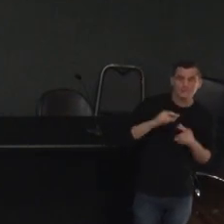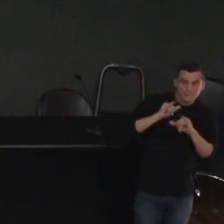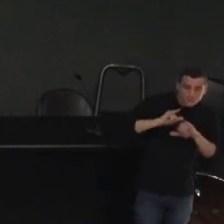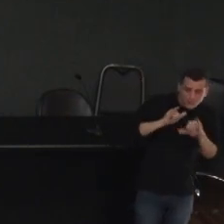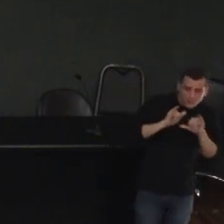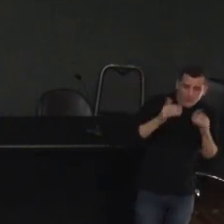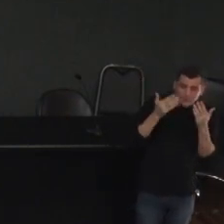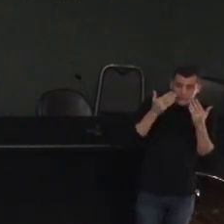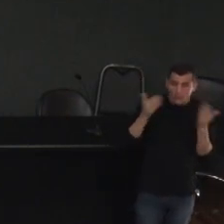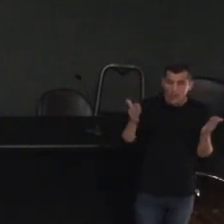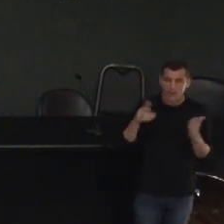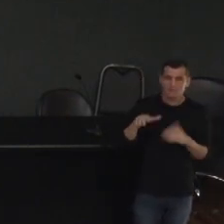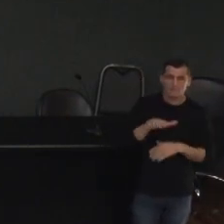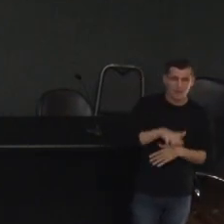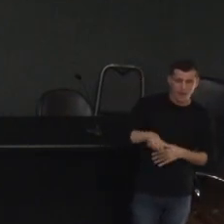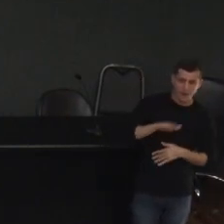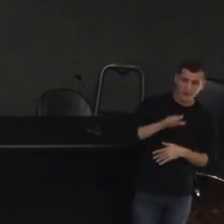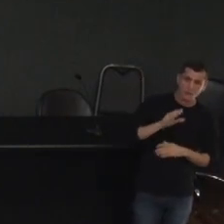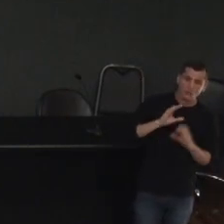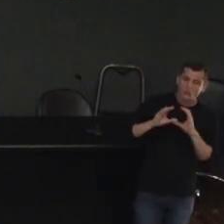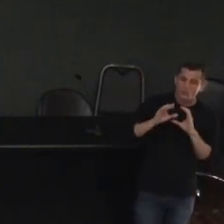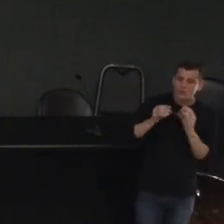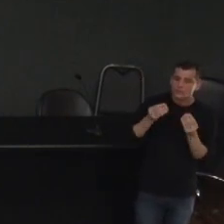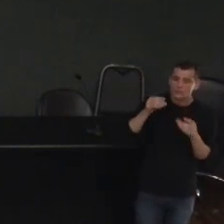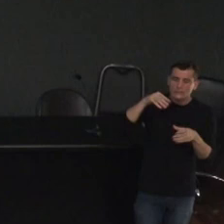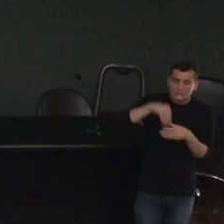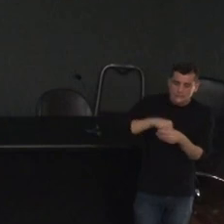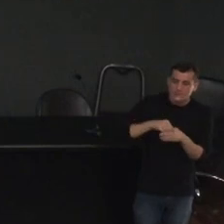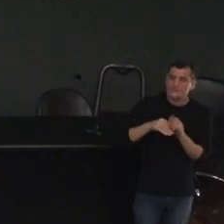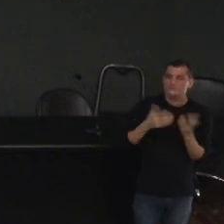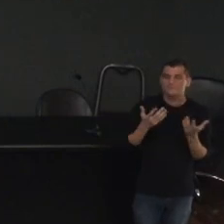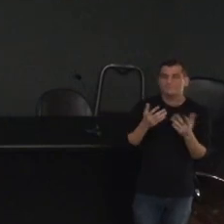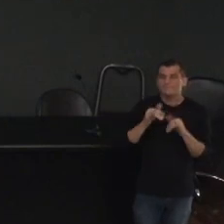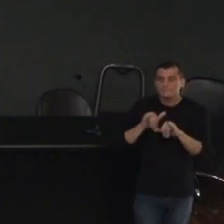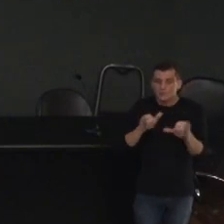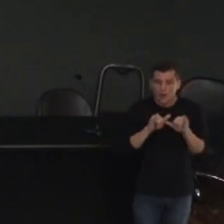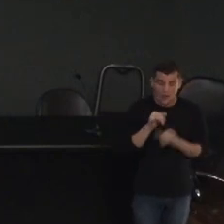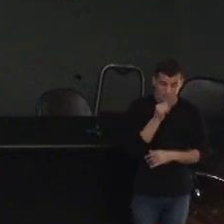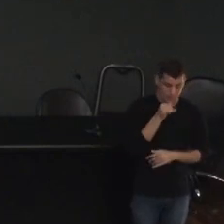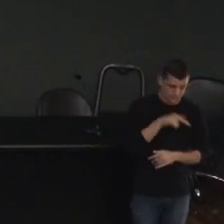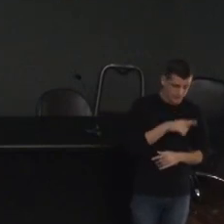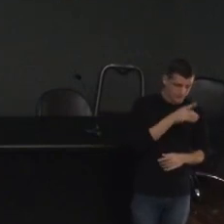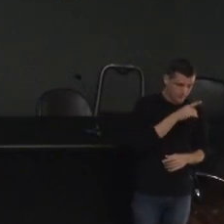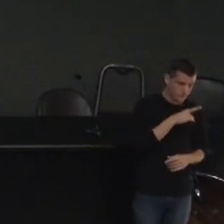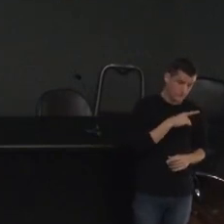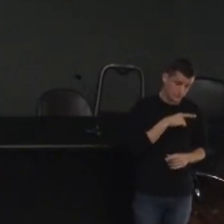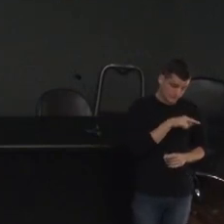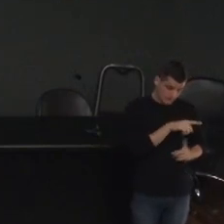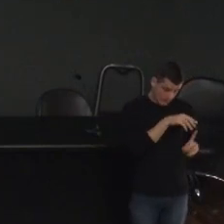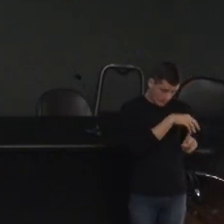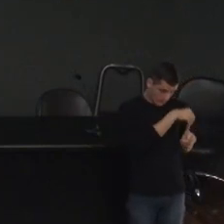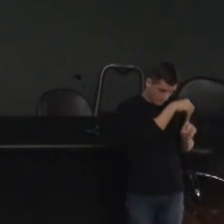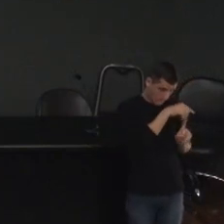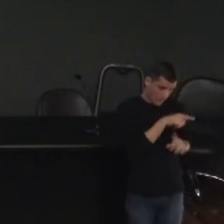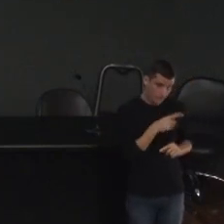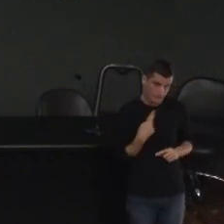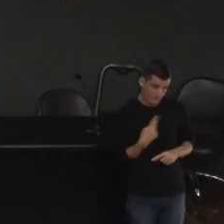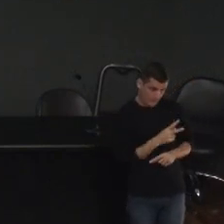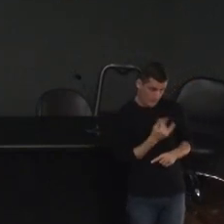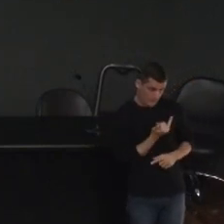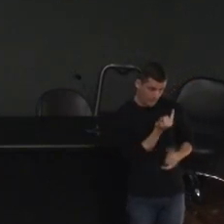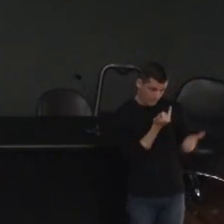meios de comunicação se você não tiver um titular tiver vários Você vai publicar isso em algum meio de comunicação que seja